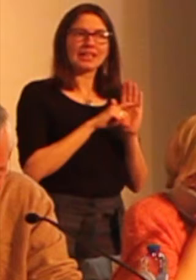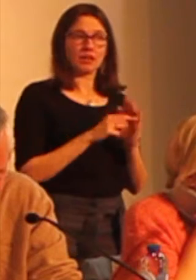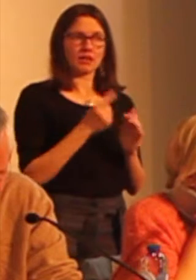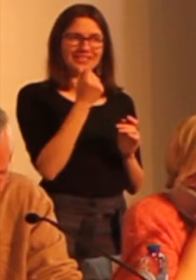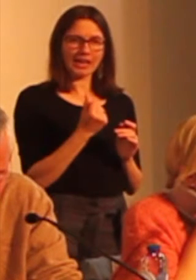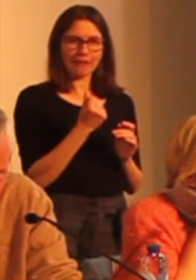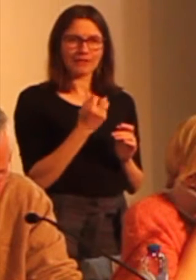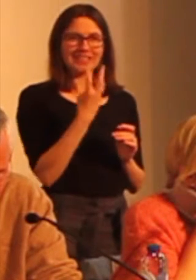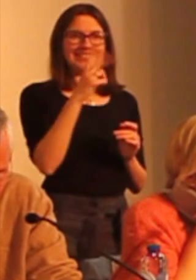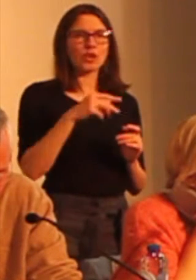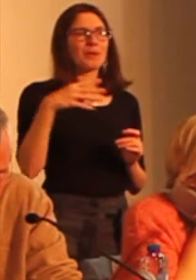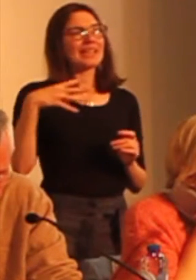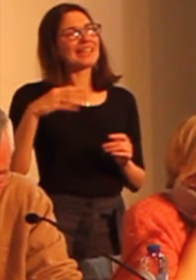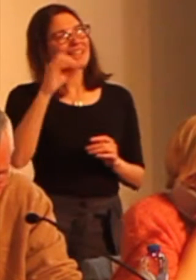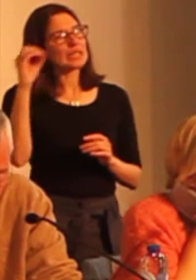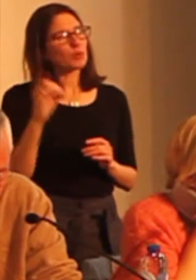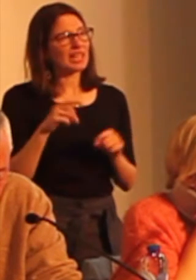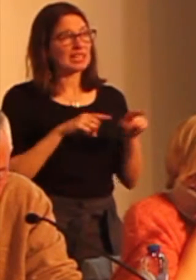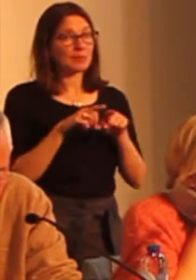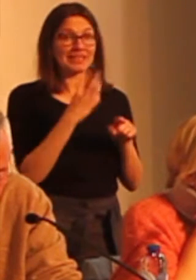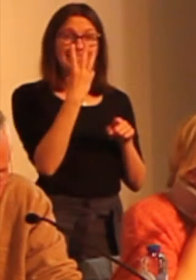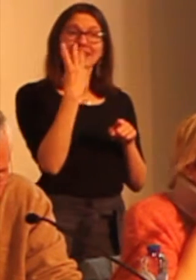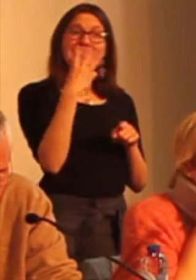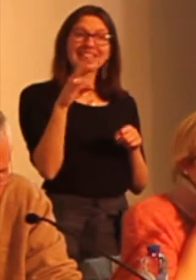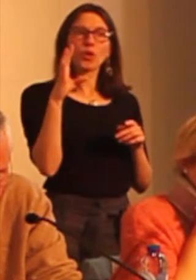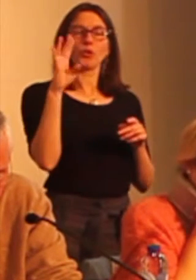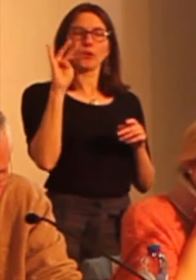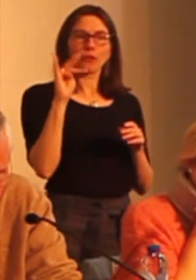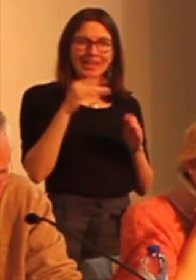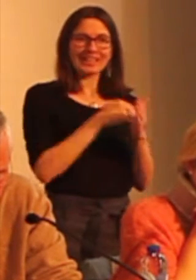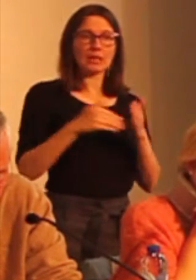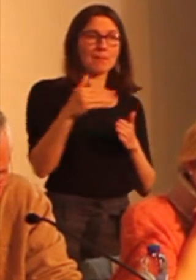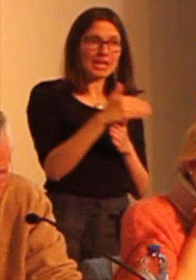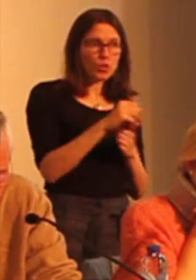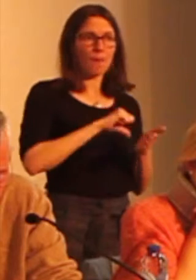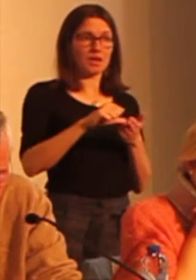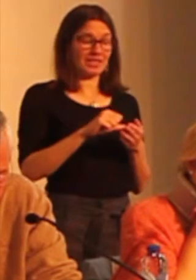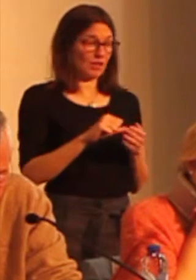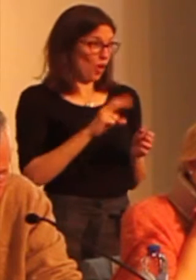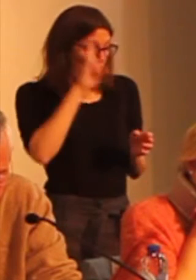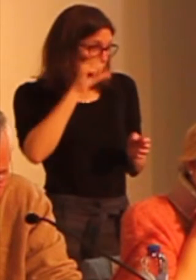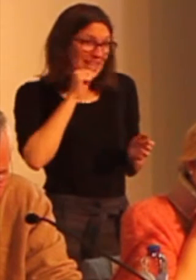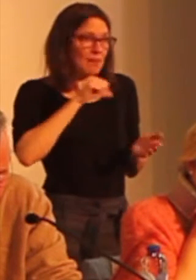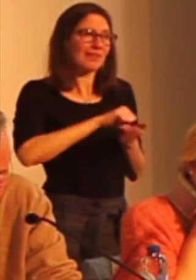33,99%. KBC heeft op zijn eentje 340 miljoen euro aan belastingen niet betaald. Als wij